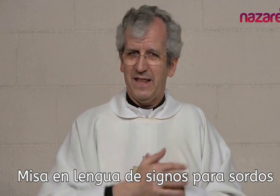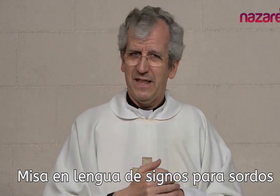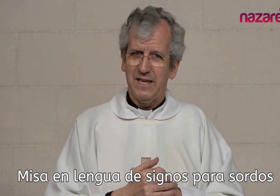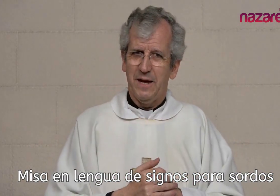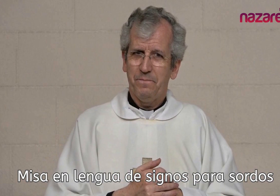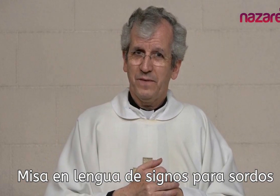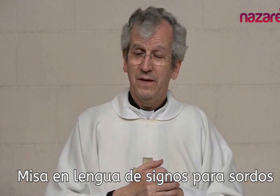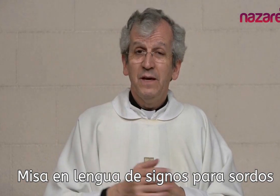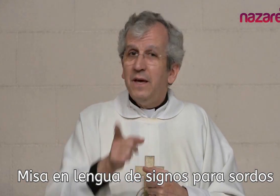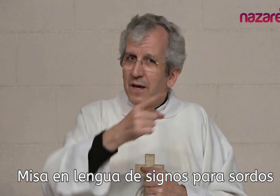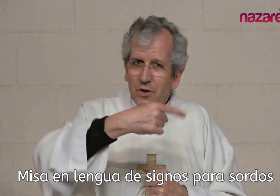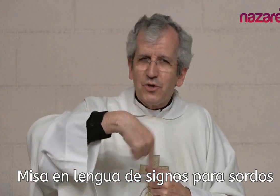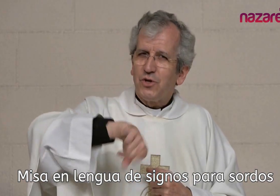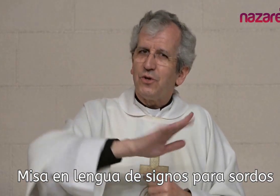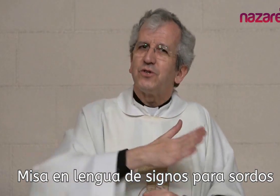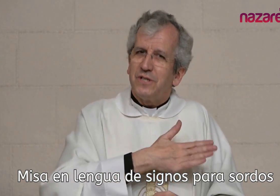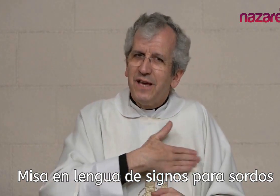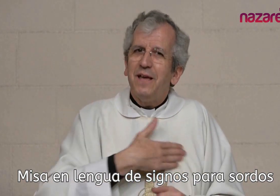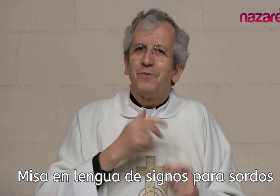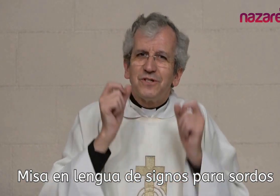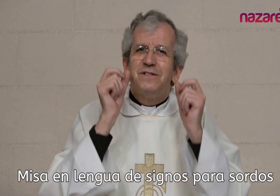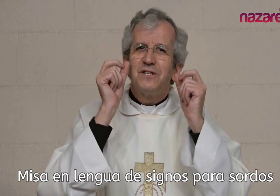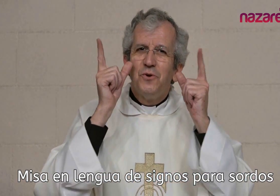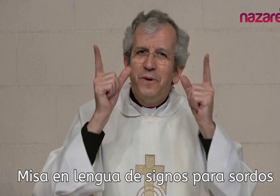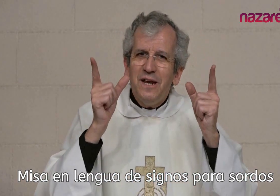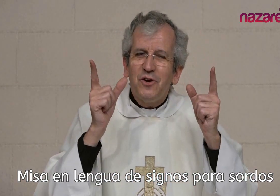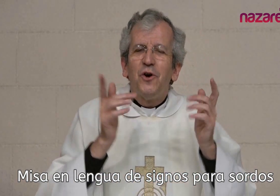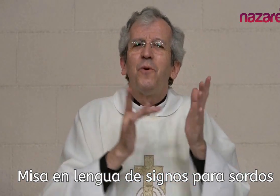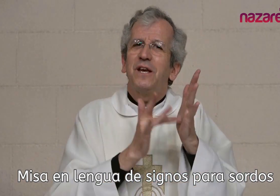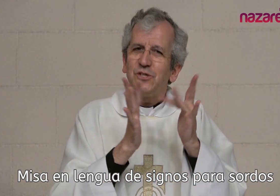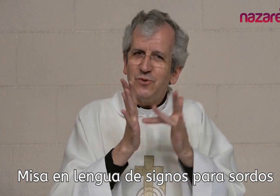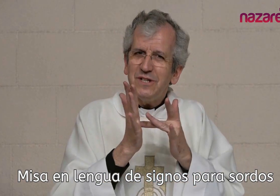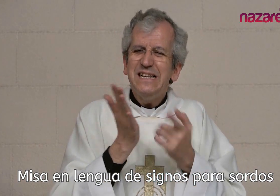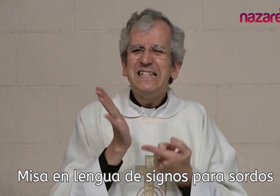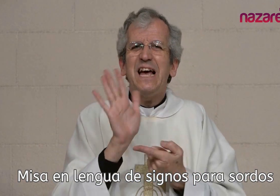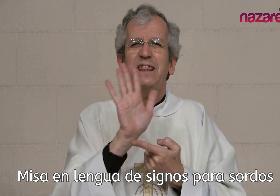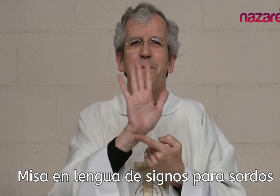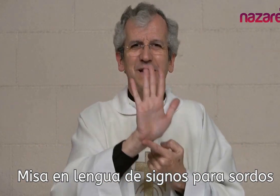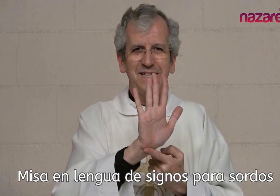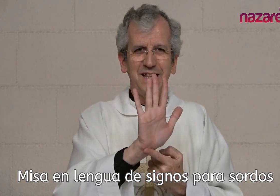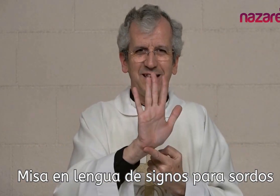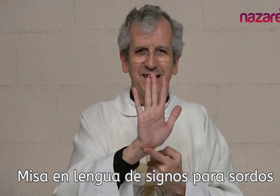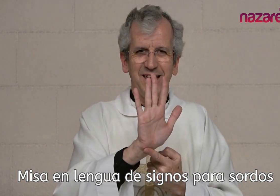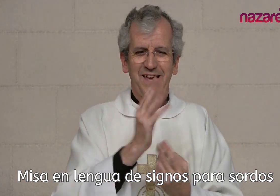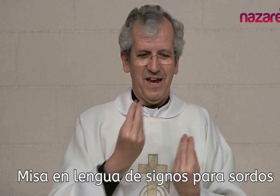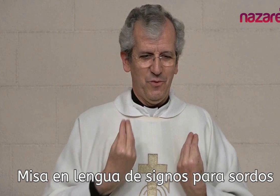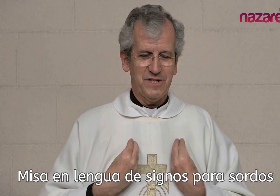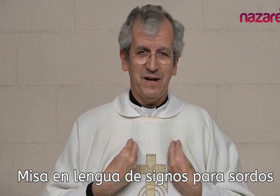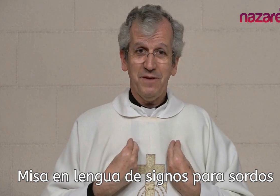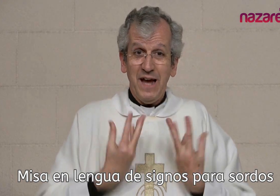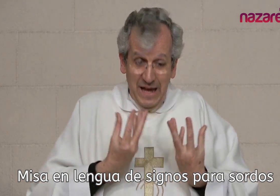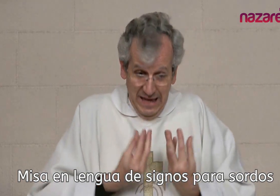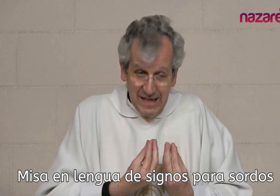día. Nosotros queremos descubrir cómo Jesús se hace presente en nuestra vida y